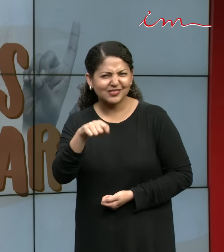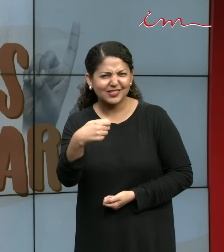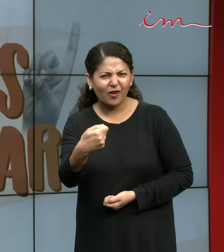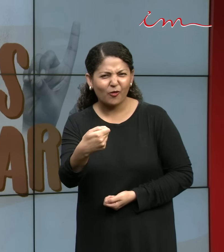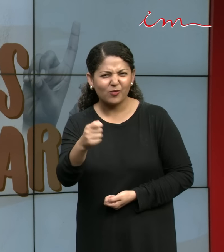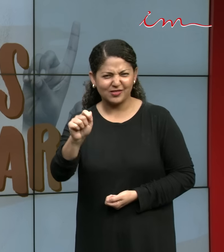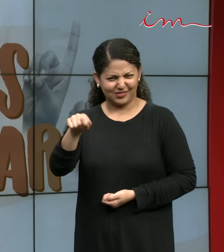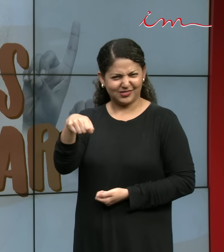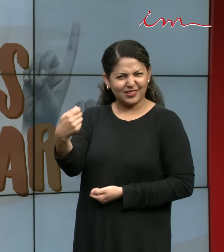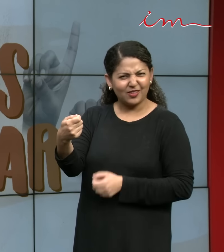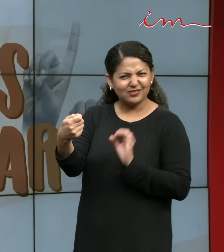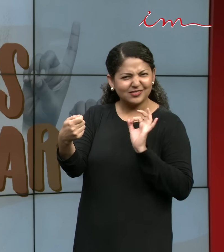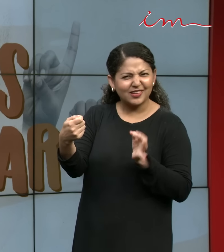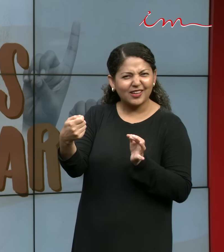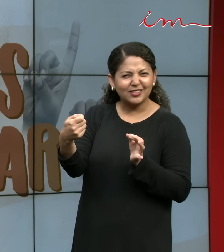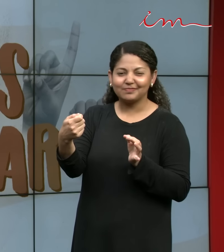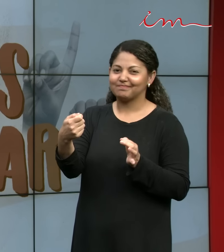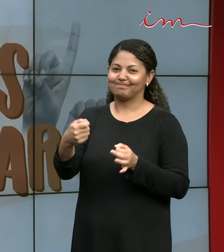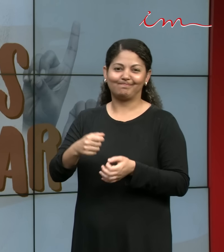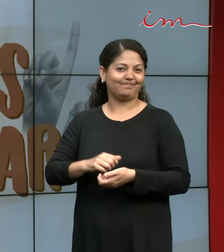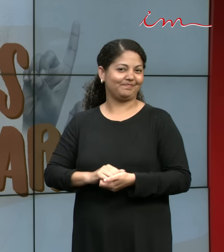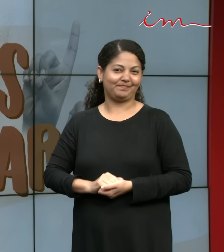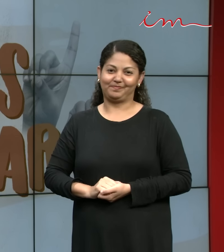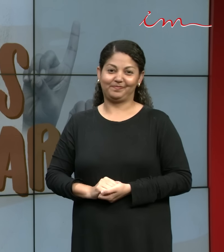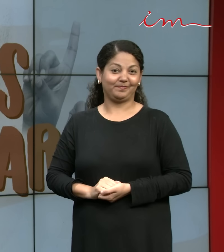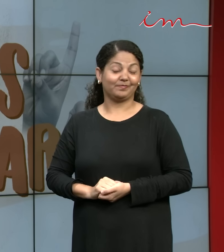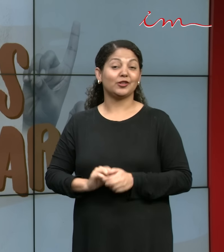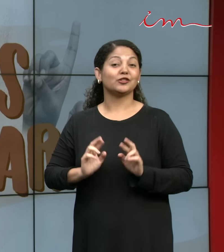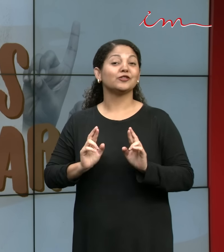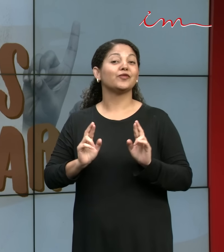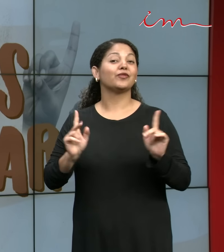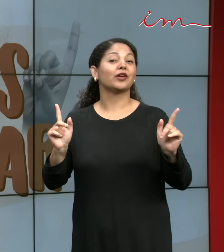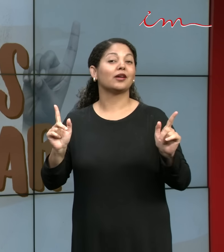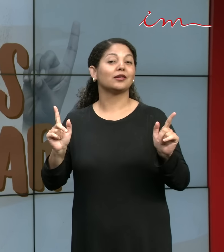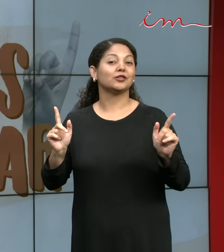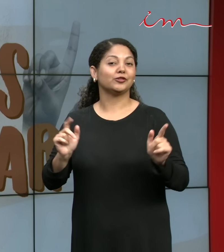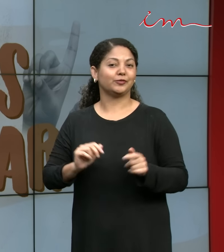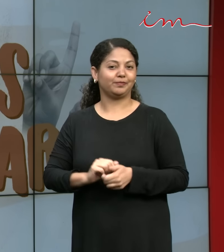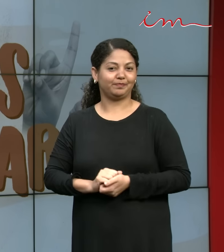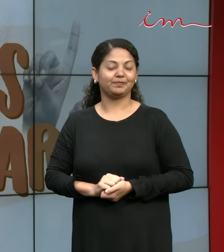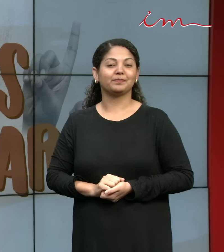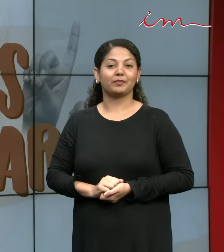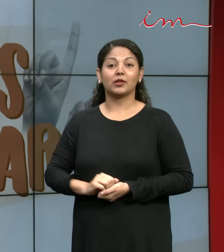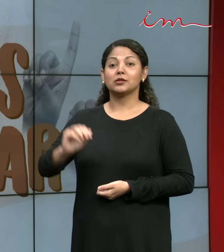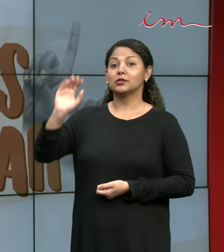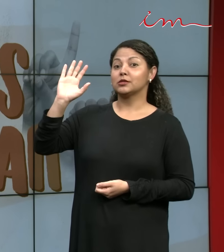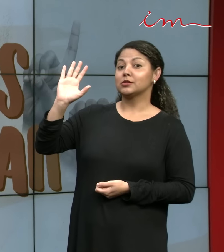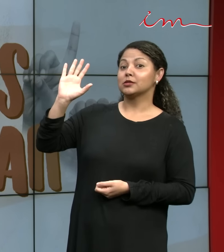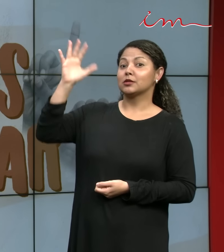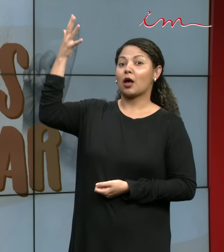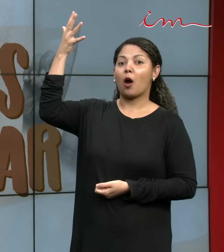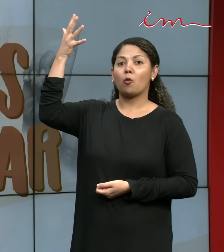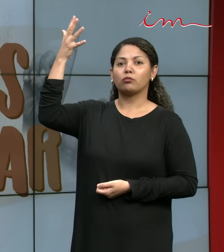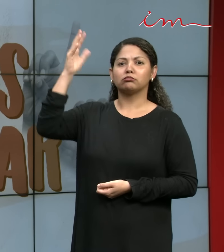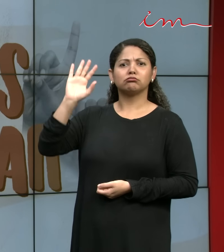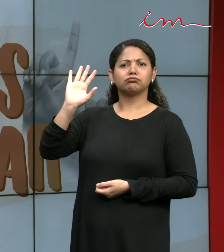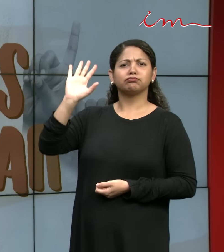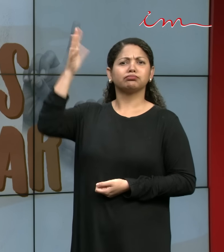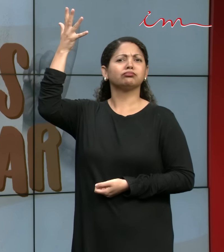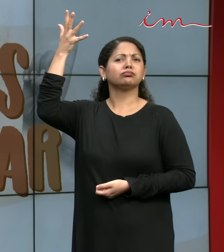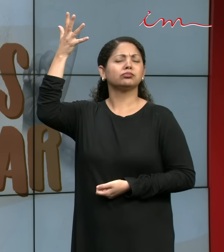Sinal. Sinal de sinal? É esse sinal? Não. Esse é um contexto